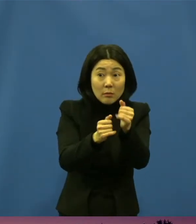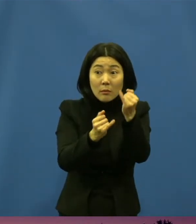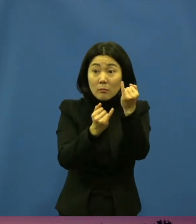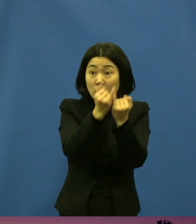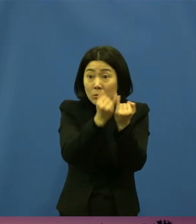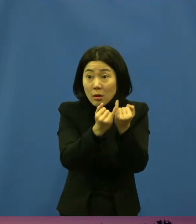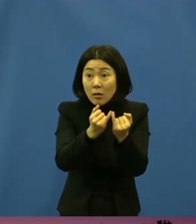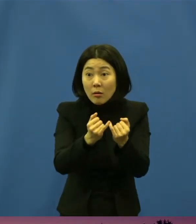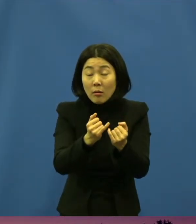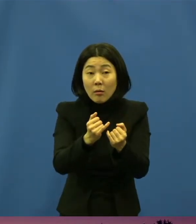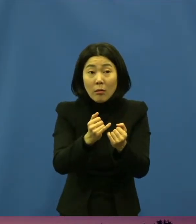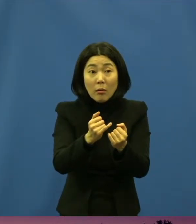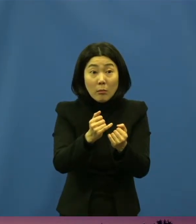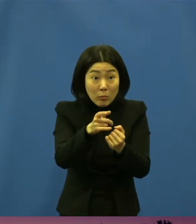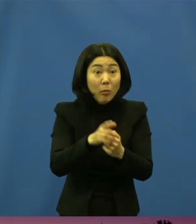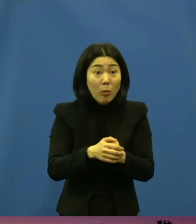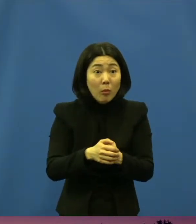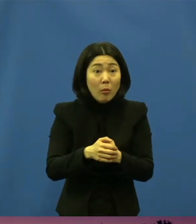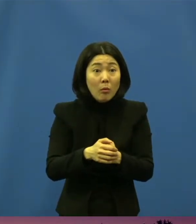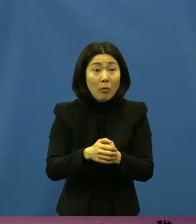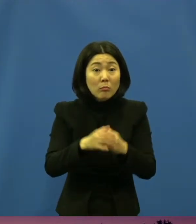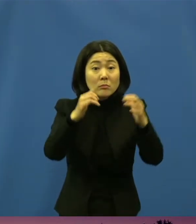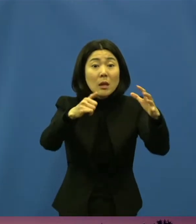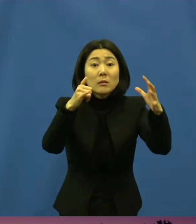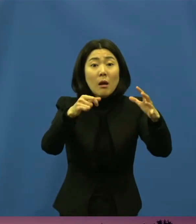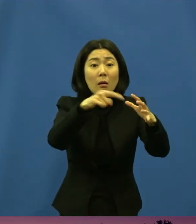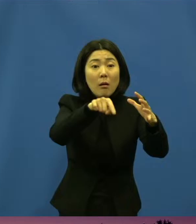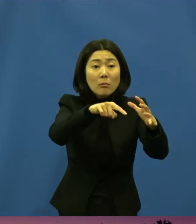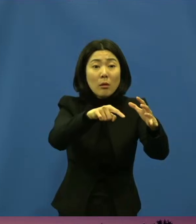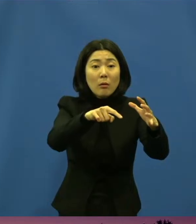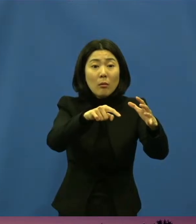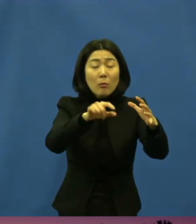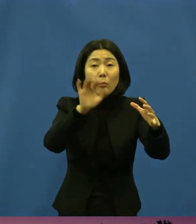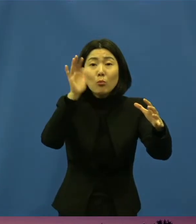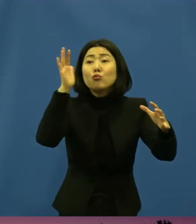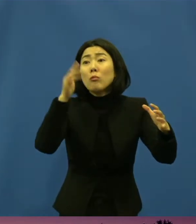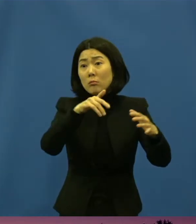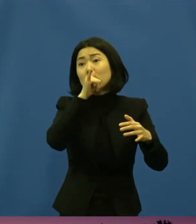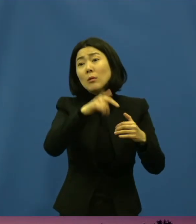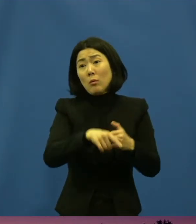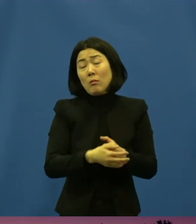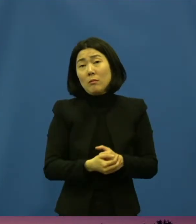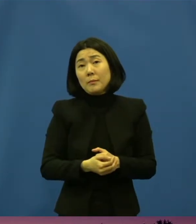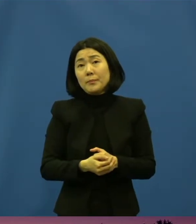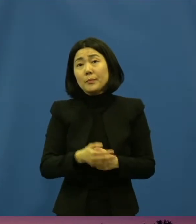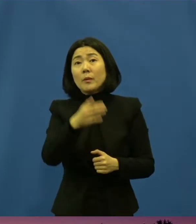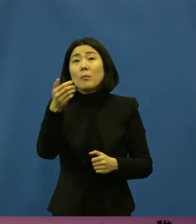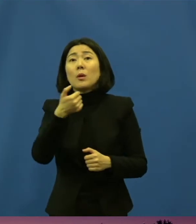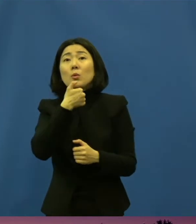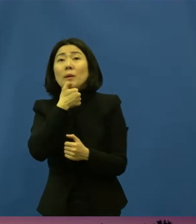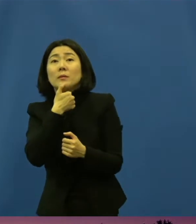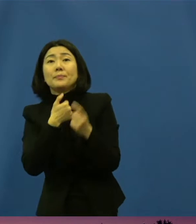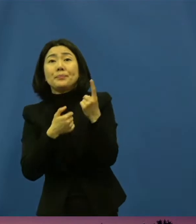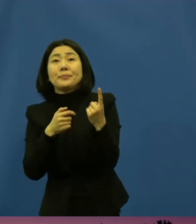바울은 로마서를 시작하면서 하나님을 떠난 세상의 모습을 스케치하죠. 로마서 1장 23절부터 보십시다.